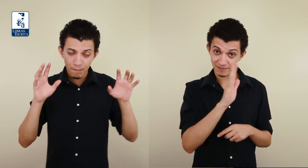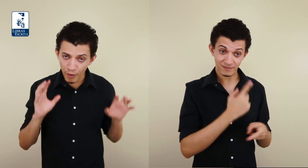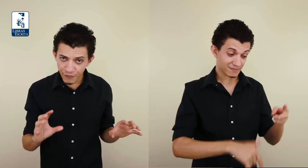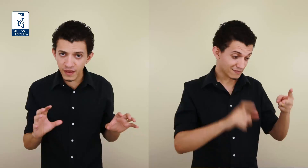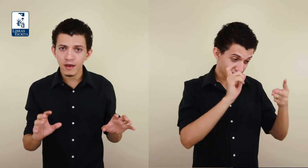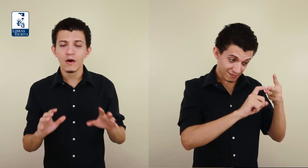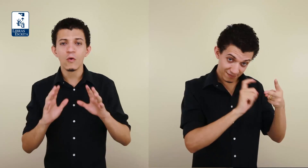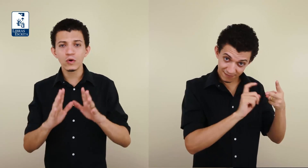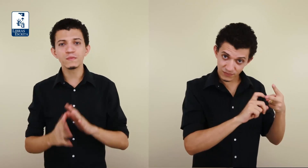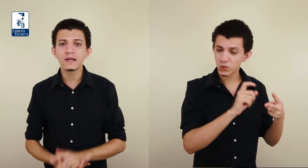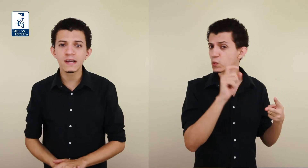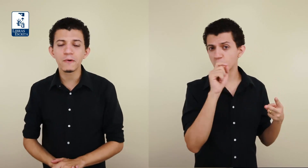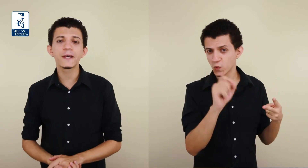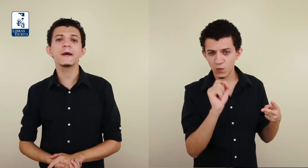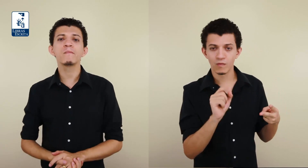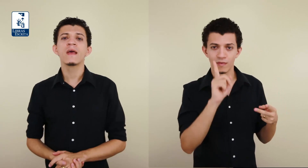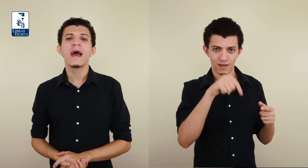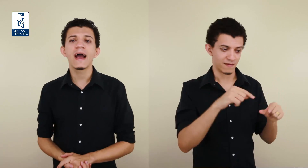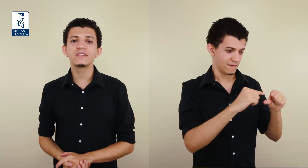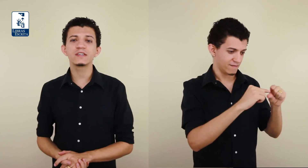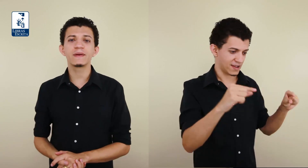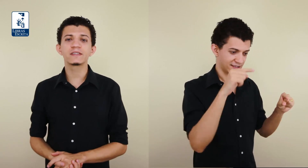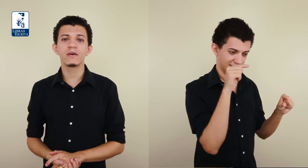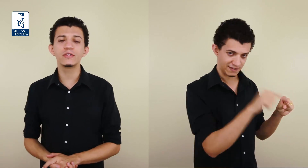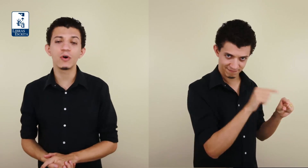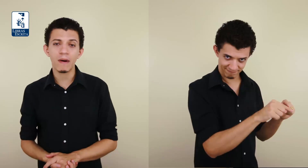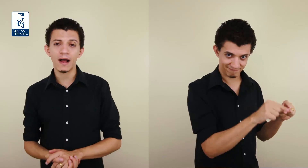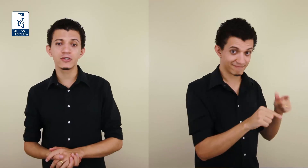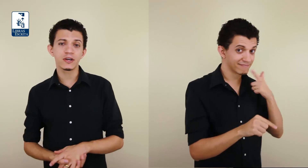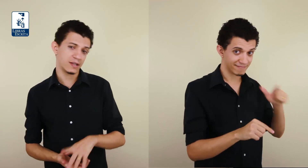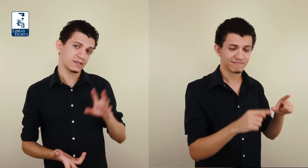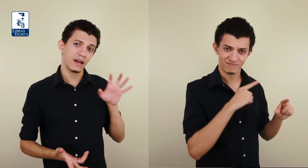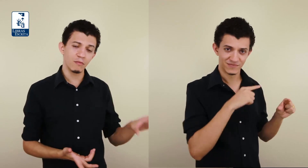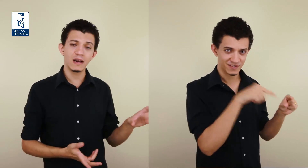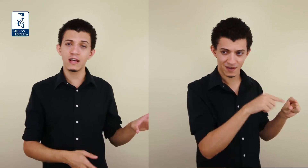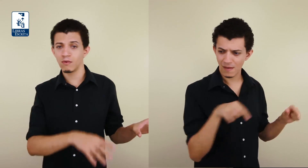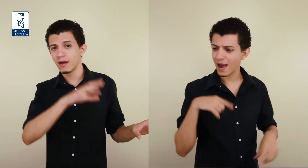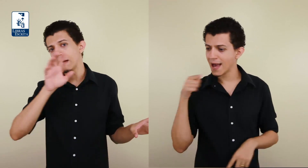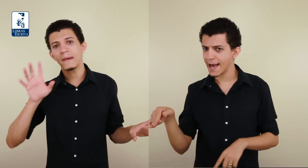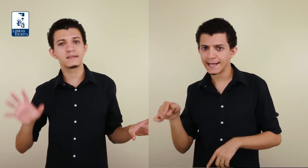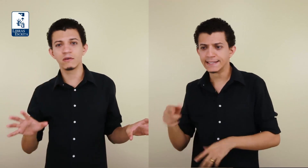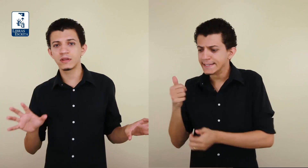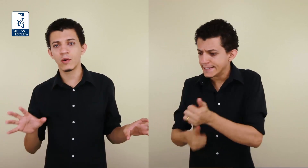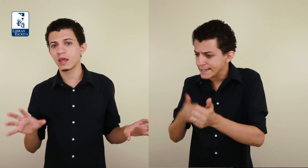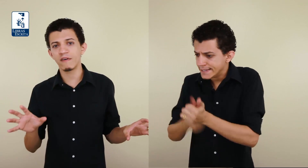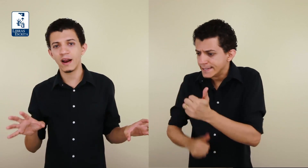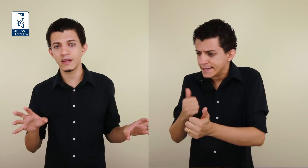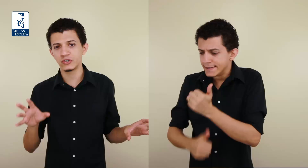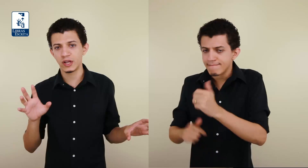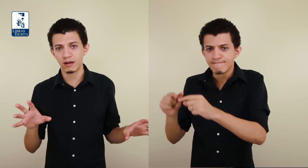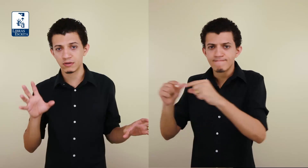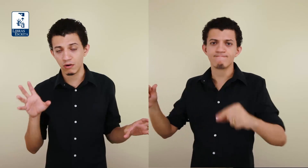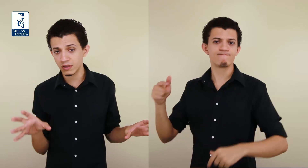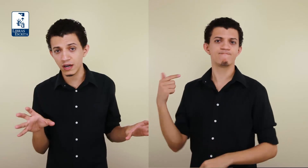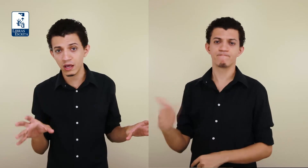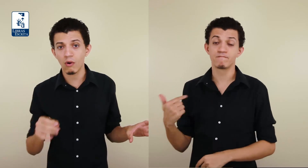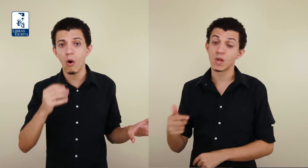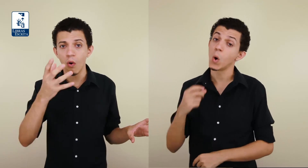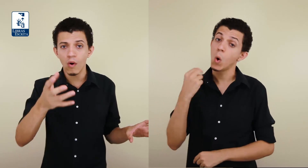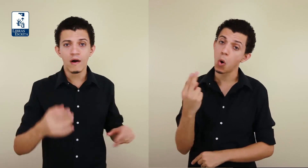por fim, o último exemplo aqui é de expressão idiomática que está numa língua, mas não tem um equivalente direto na outra língua ou